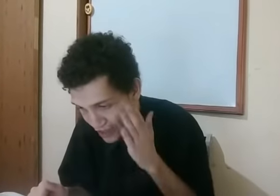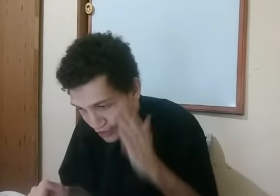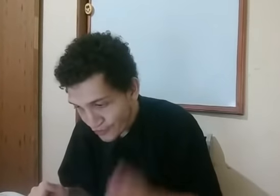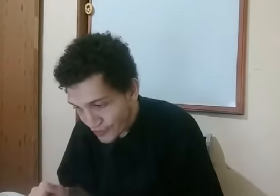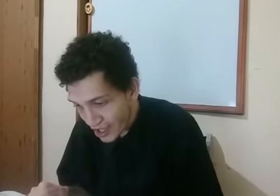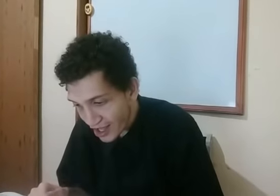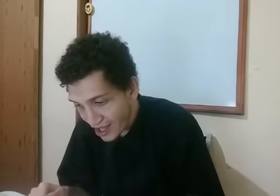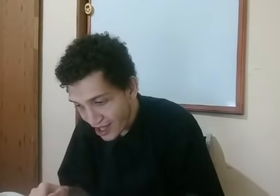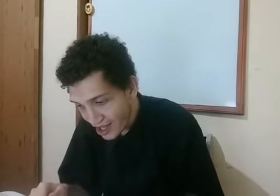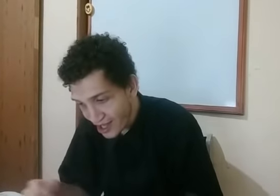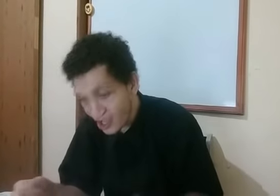Entendeu?